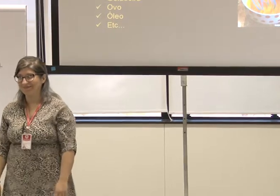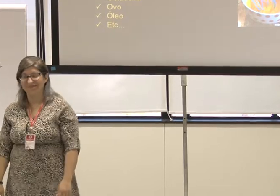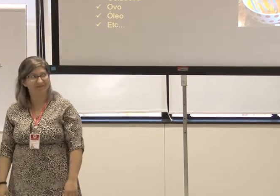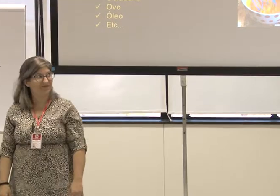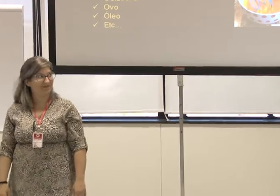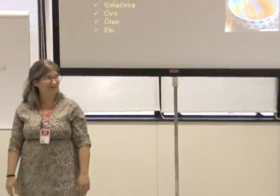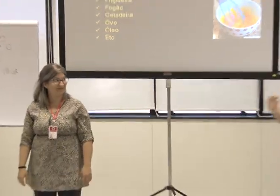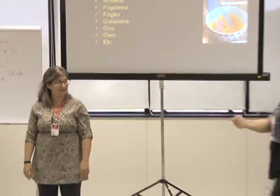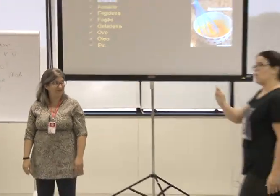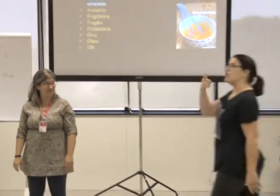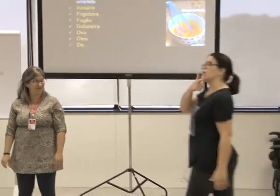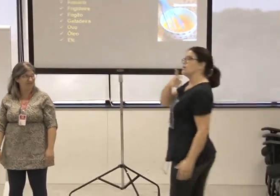Sinal.